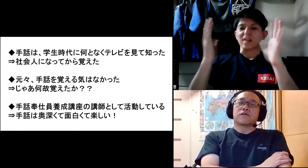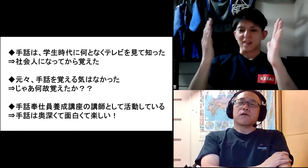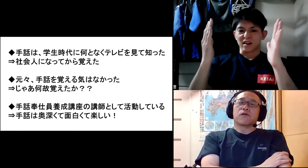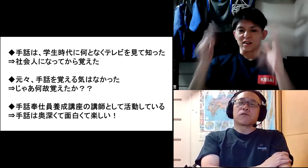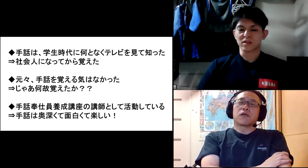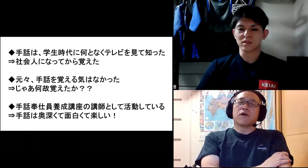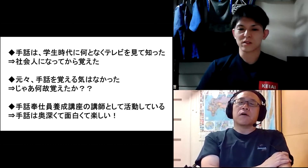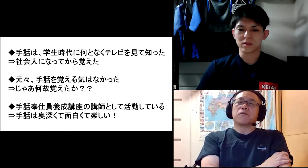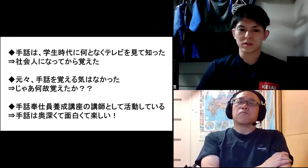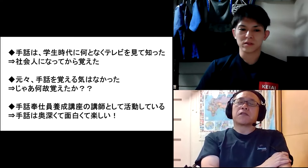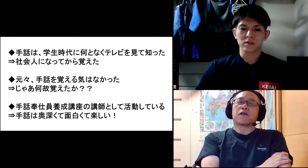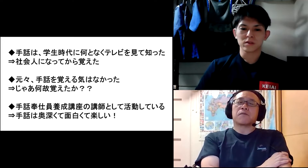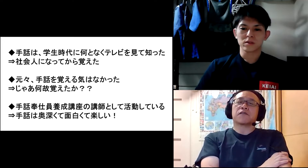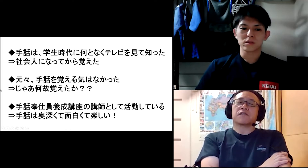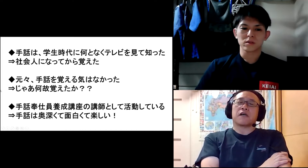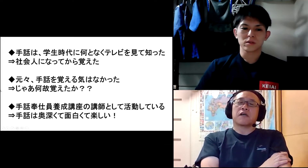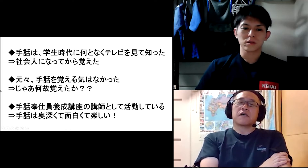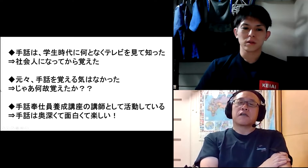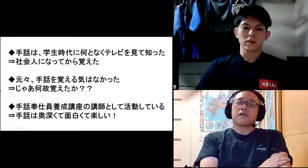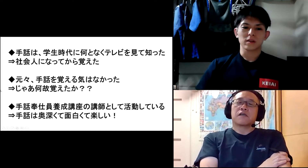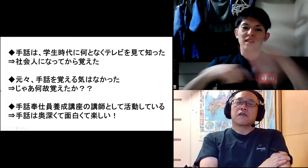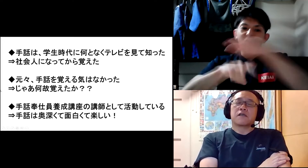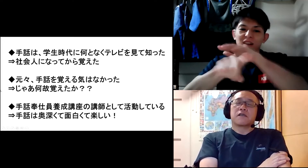その手話を覚える気は全くありませんでした。